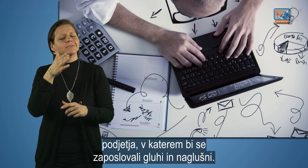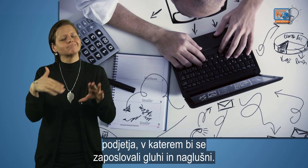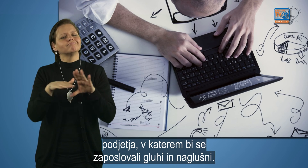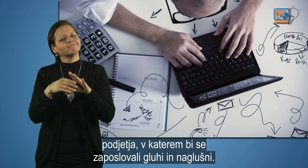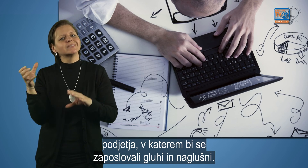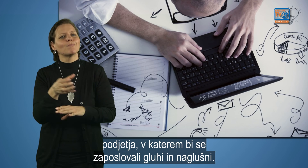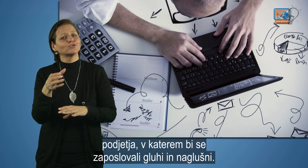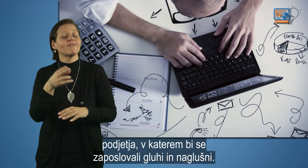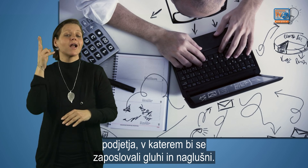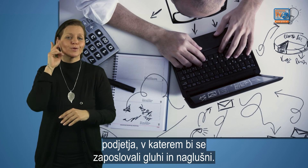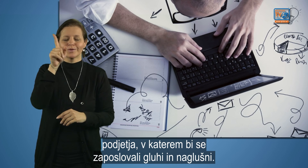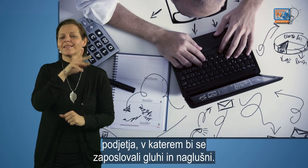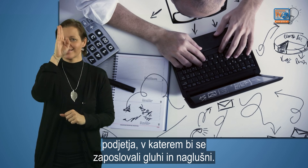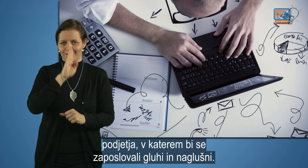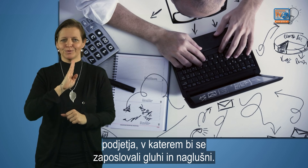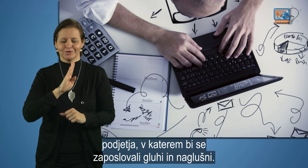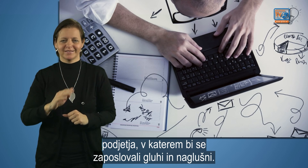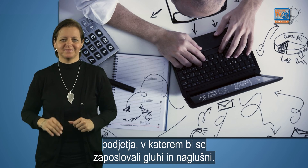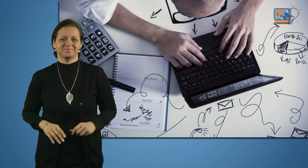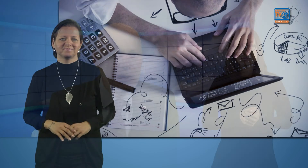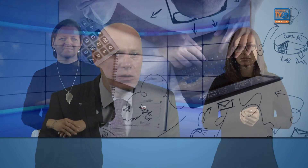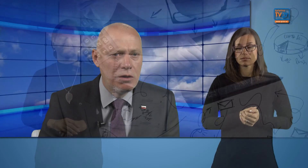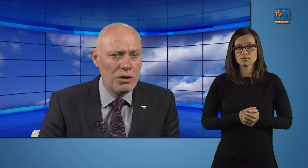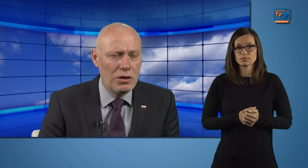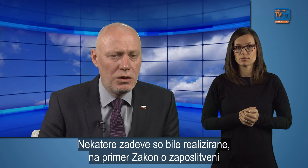zaposlovali gluhi in naglušni.